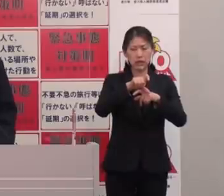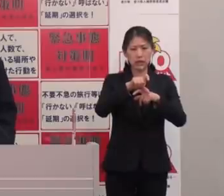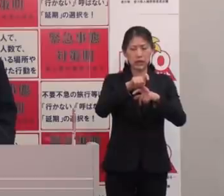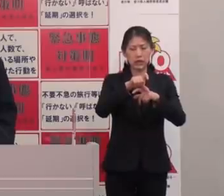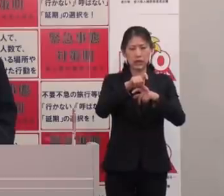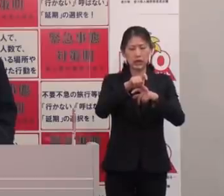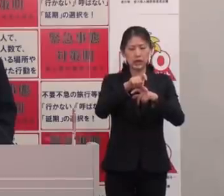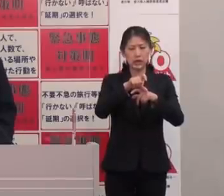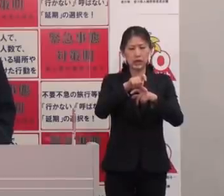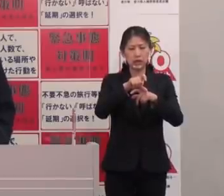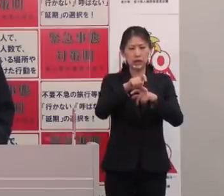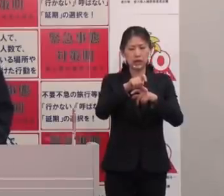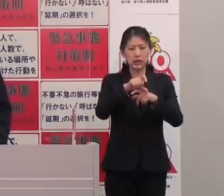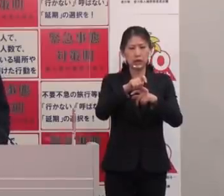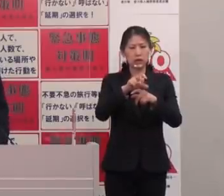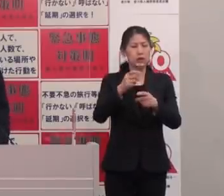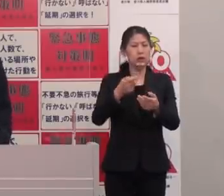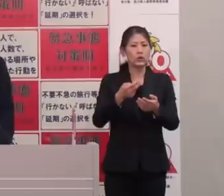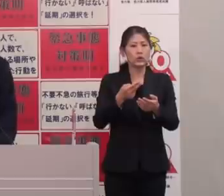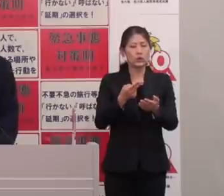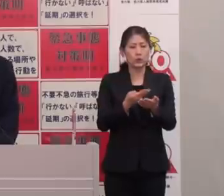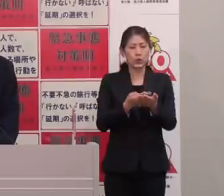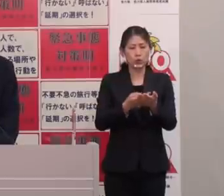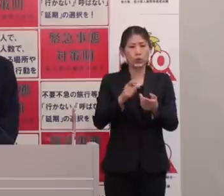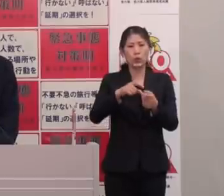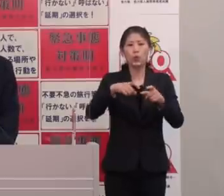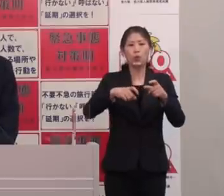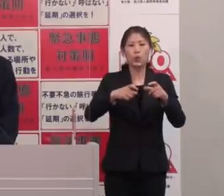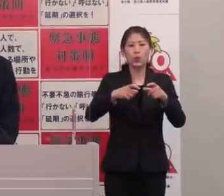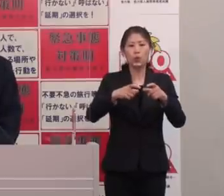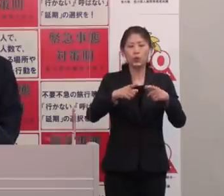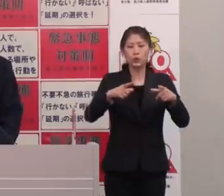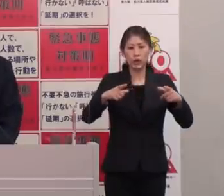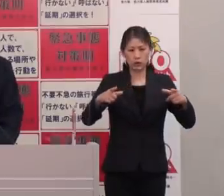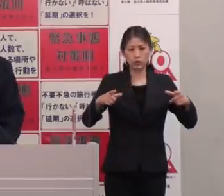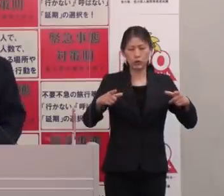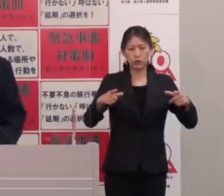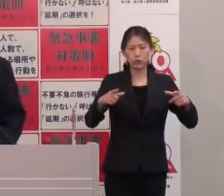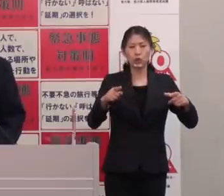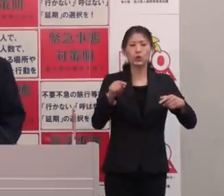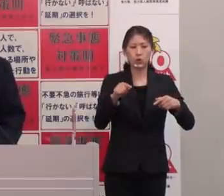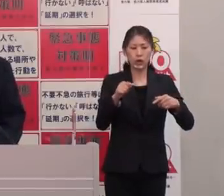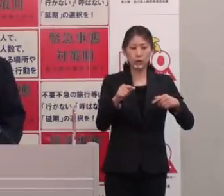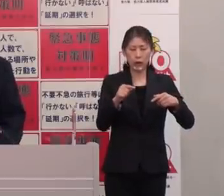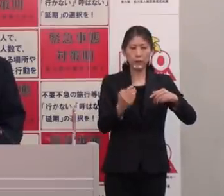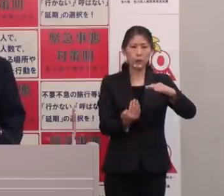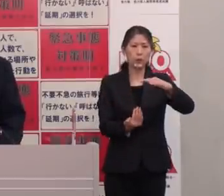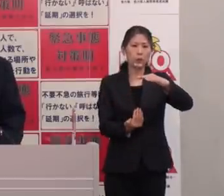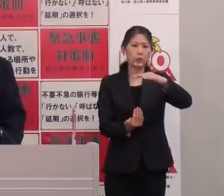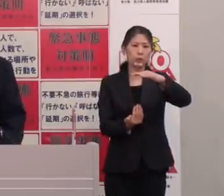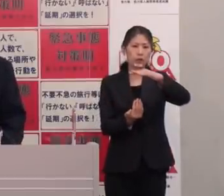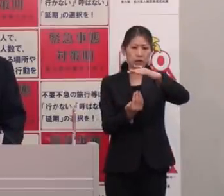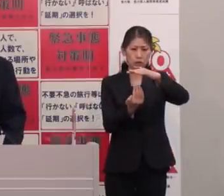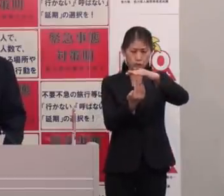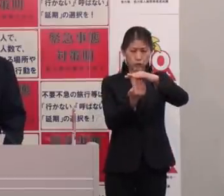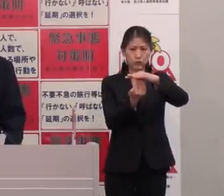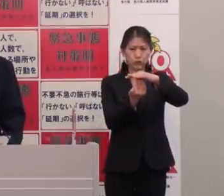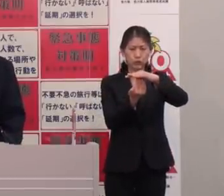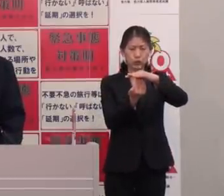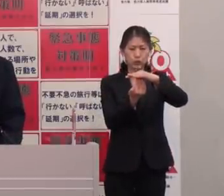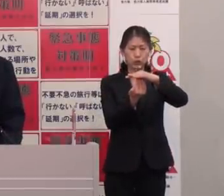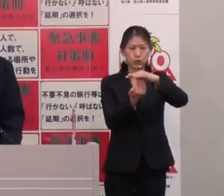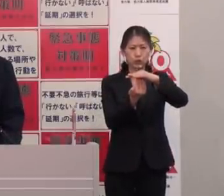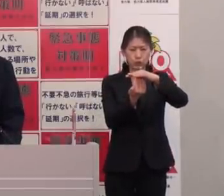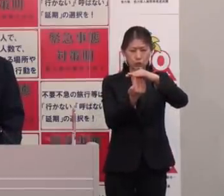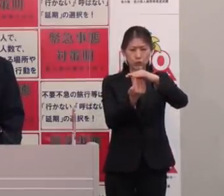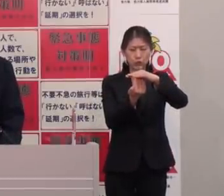増やすことをこうお願いをするというのは、そのピークの試算以上にやはりこう変異株の感染力ですとか思った以上 の, こう